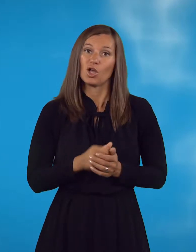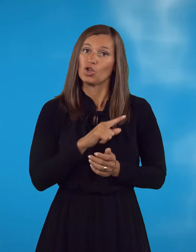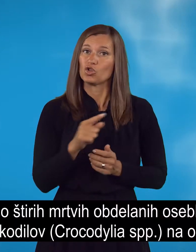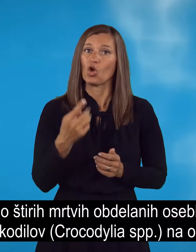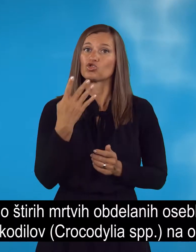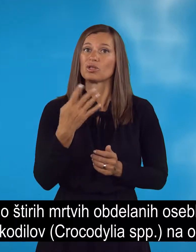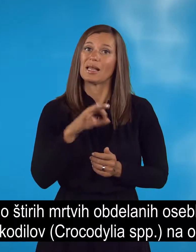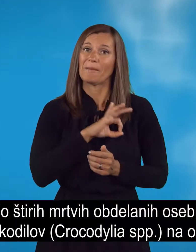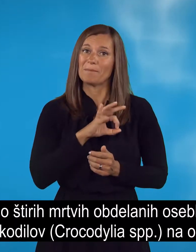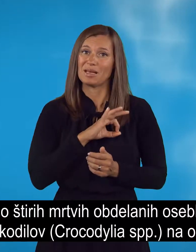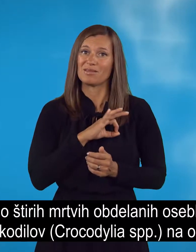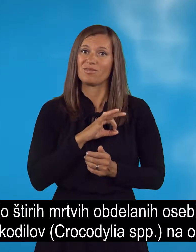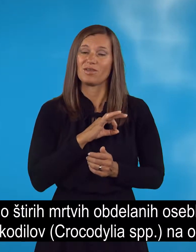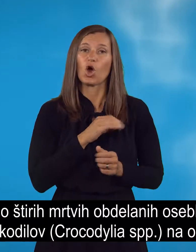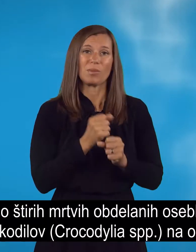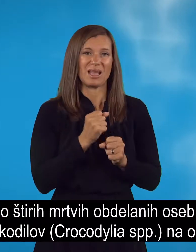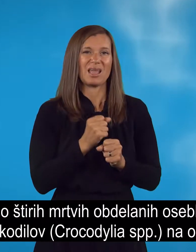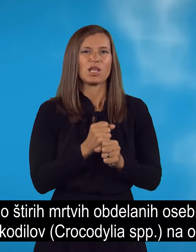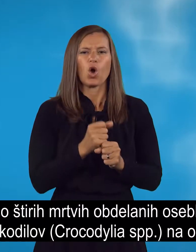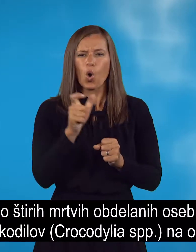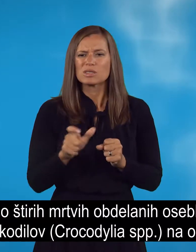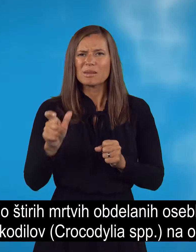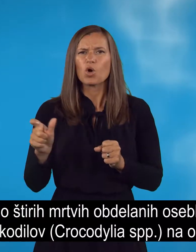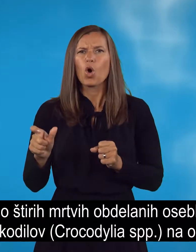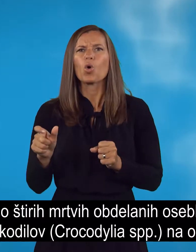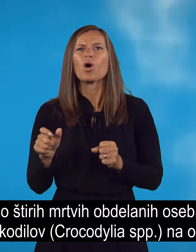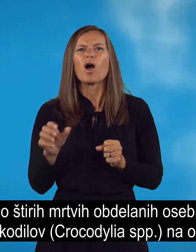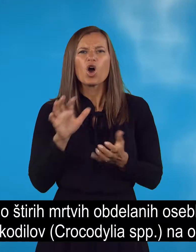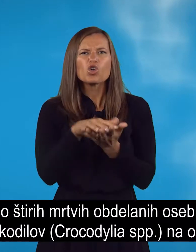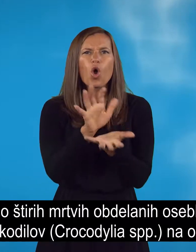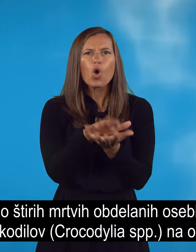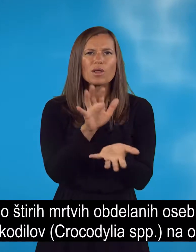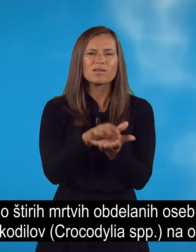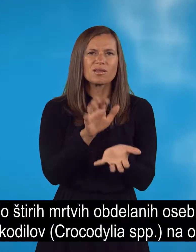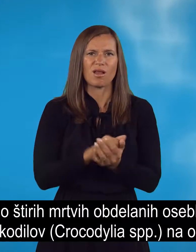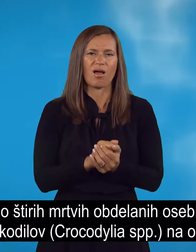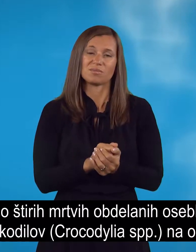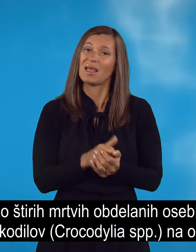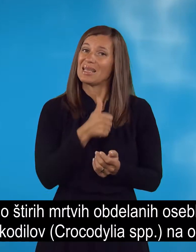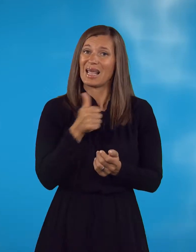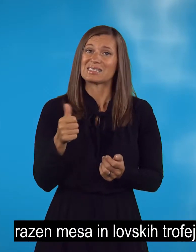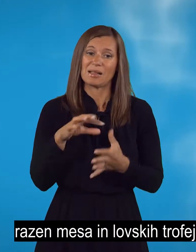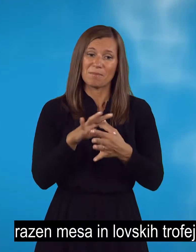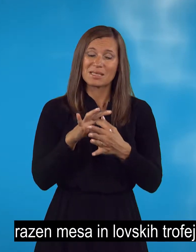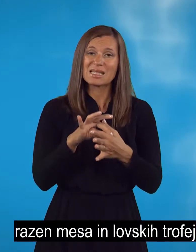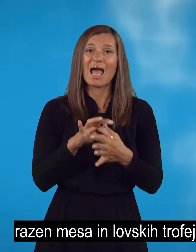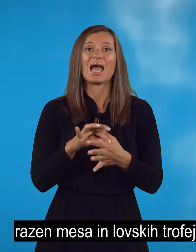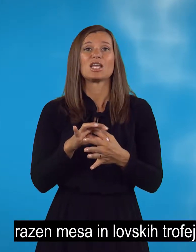Do 4 mrtvih obdelanih osebkov krokodilov na osebo, razen mesa in lovskih trofej.